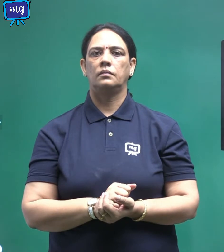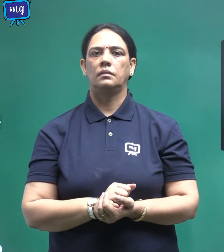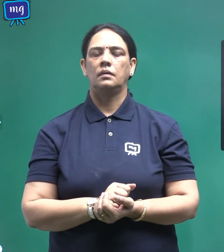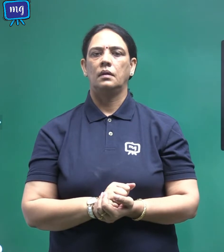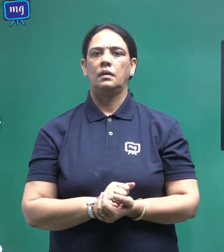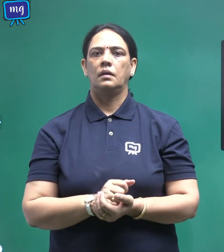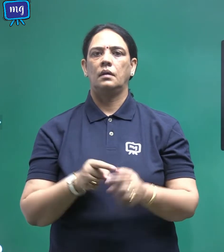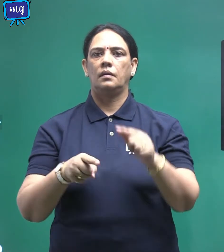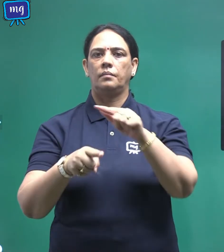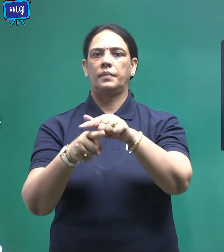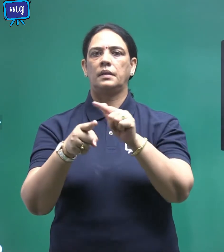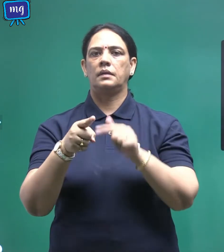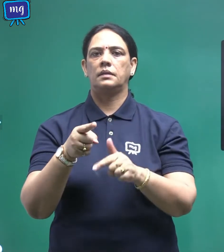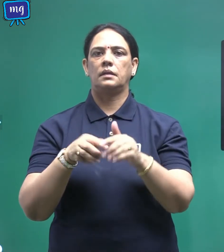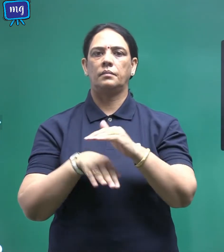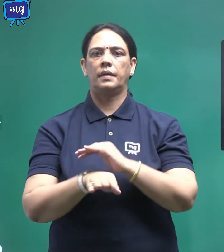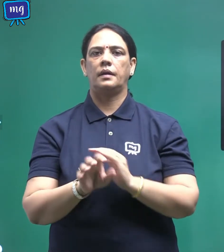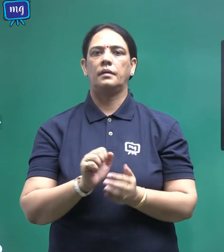प्रतिशत में